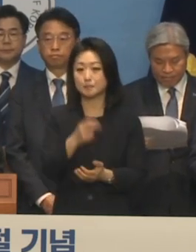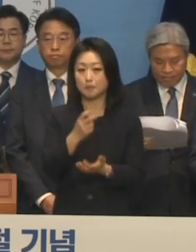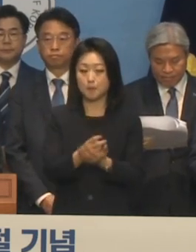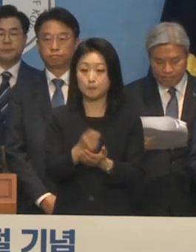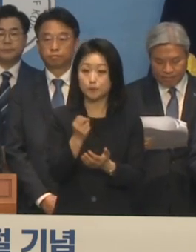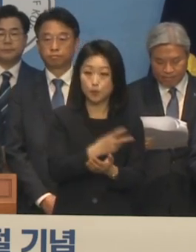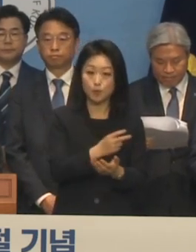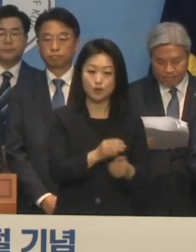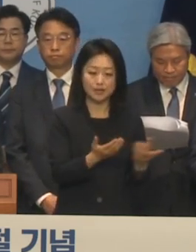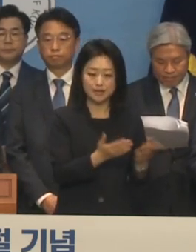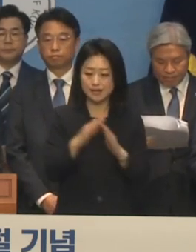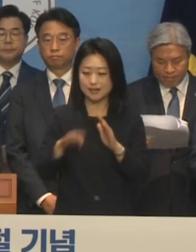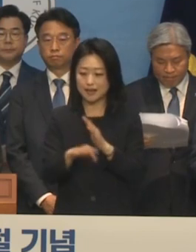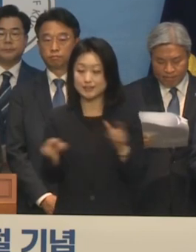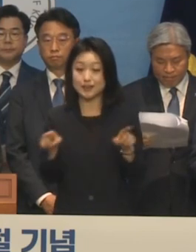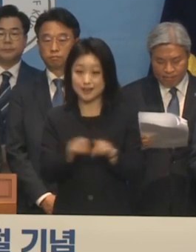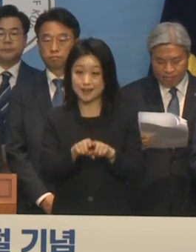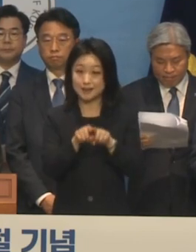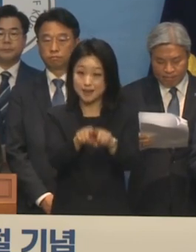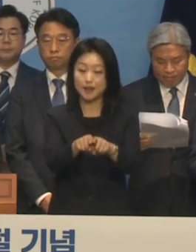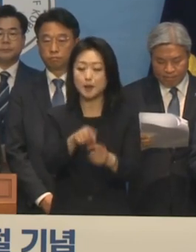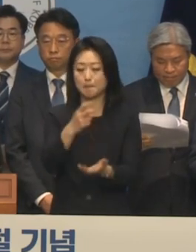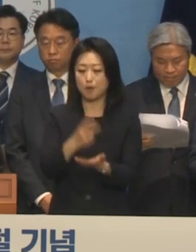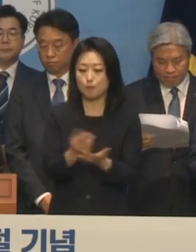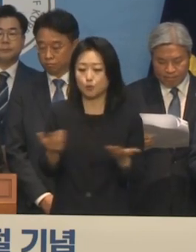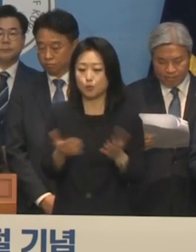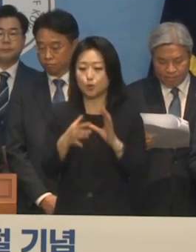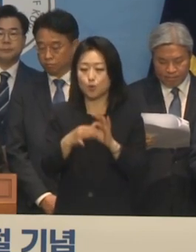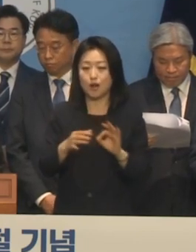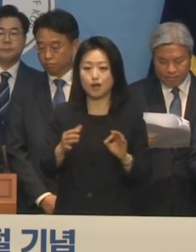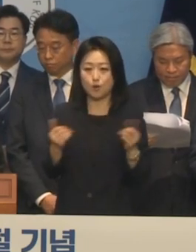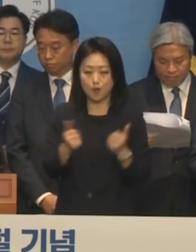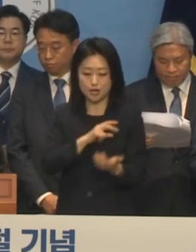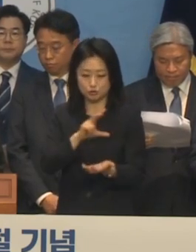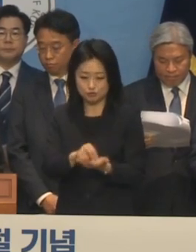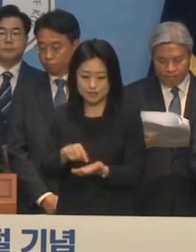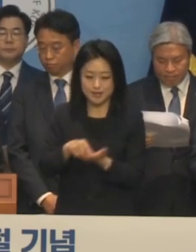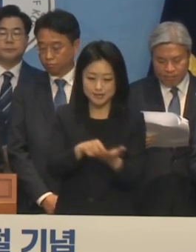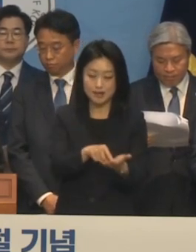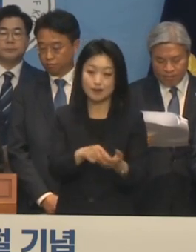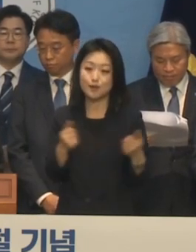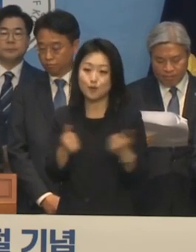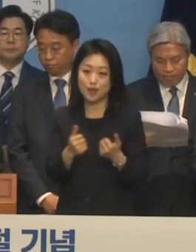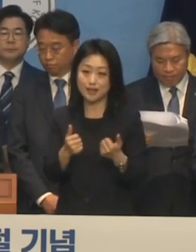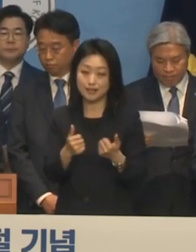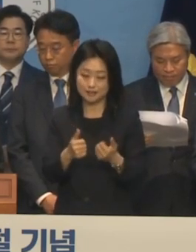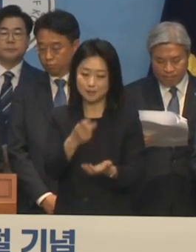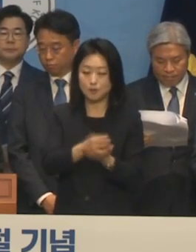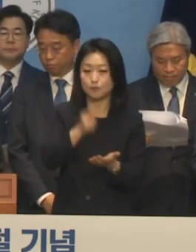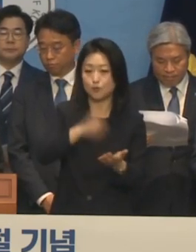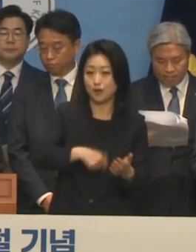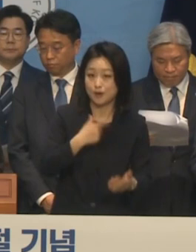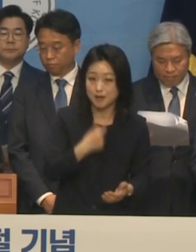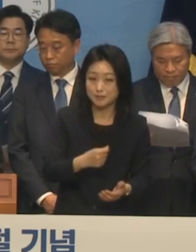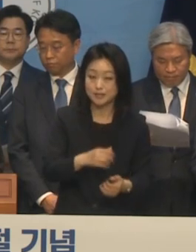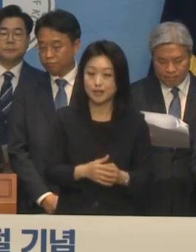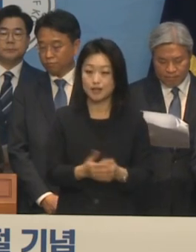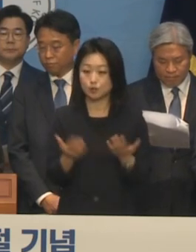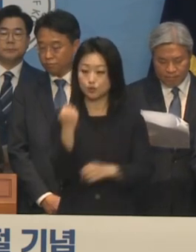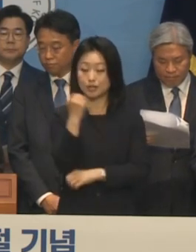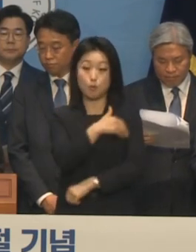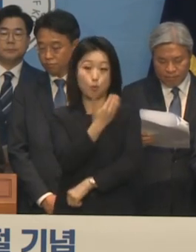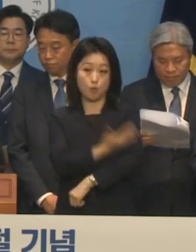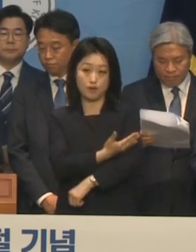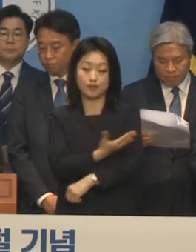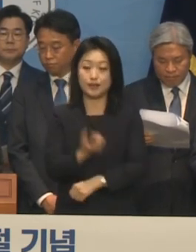제도 개선 등 다양한 노동 의제를 적극적으로 논의하고 해결해 나가겠습니다. 헌법상 노동기본권